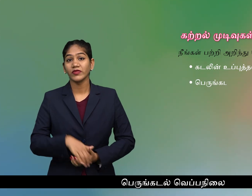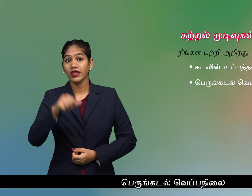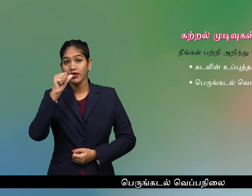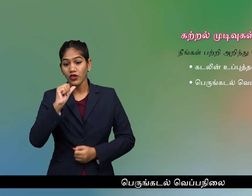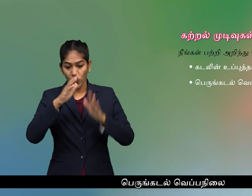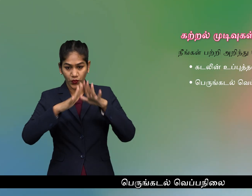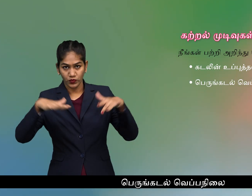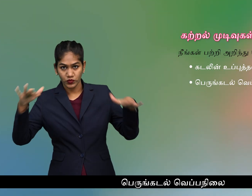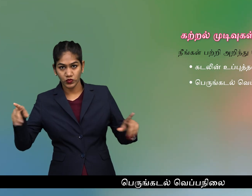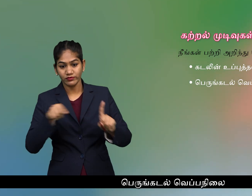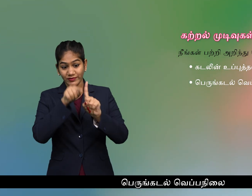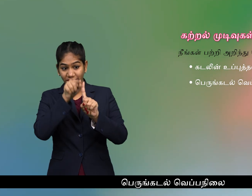பெருங்கடல் வெப்பநிலை,